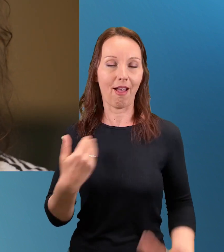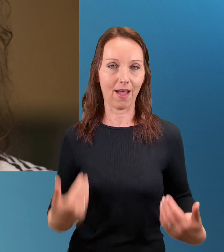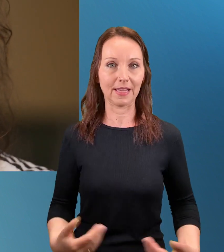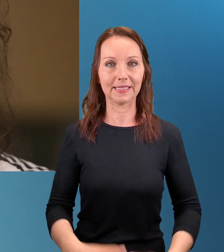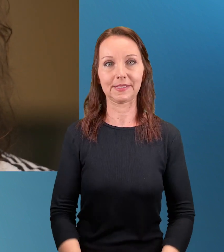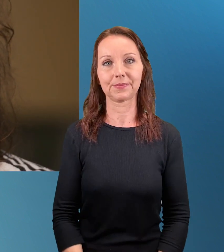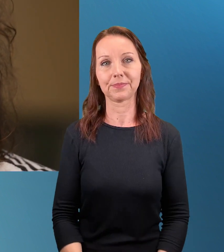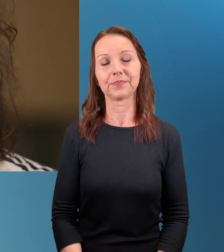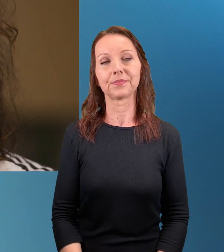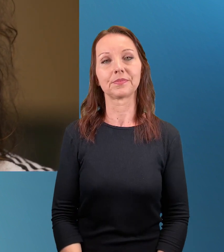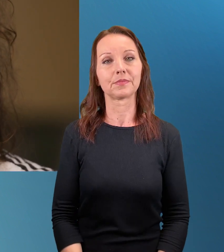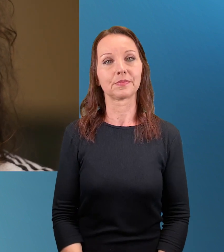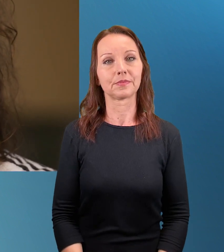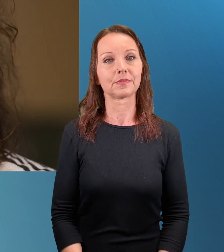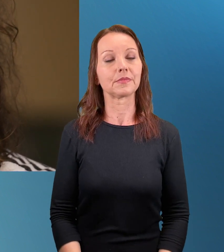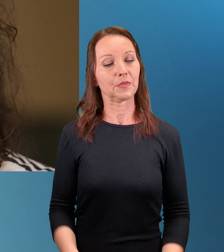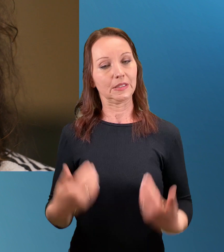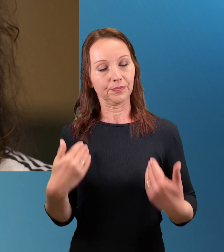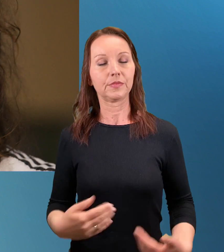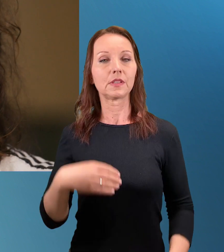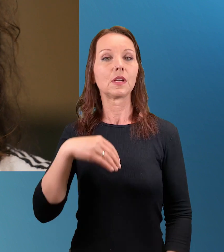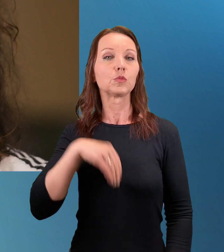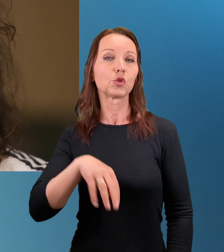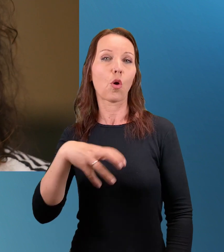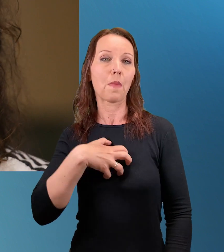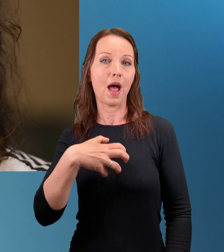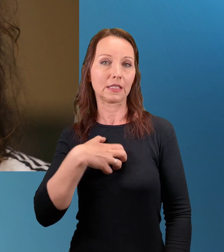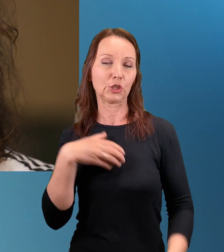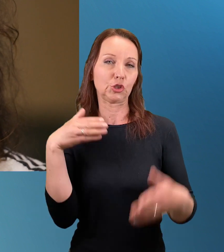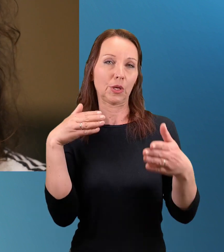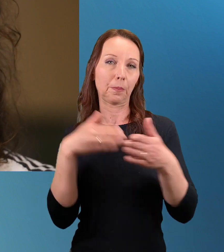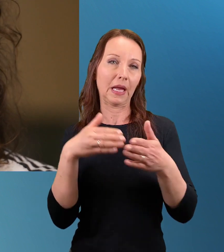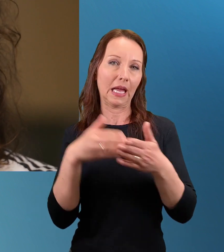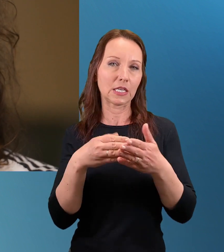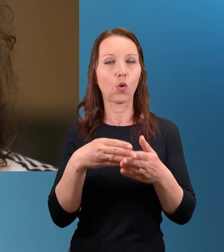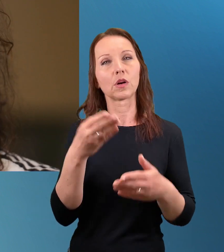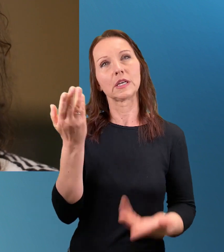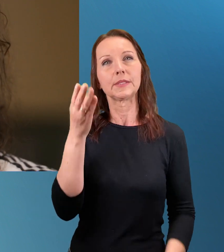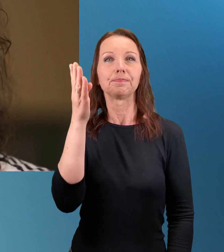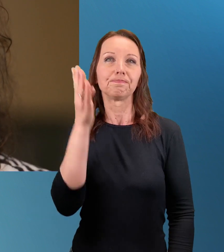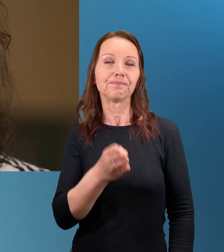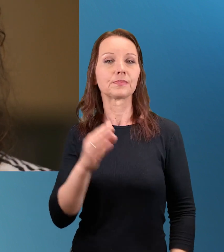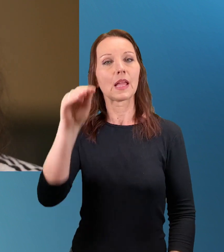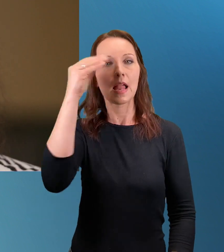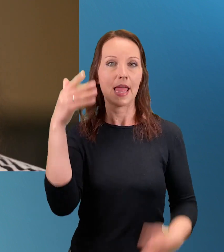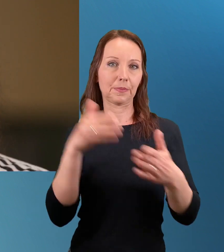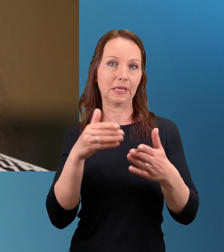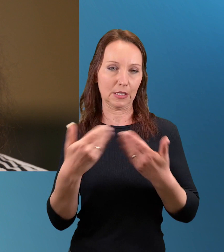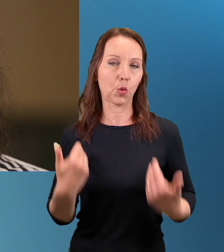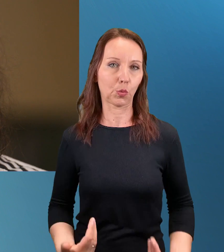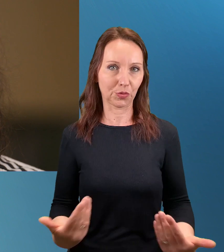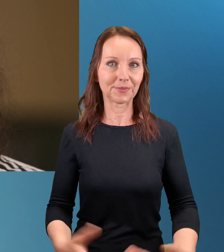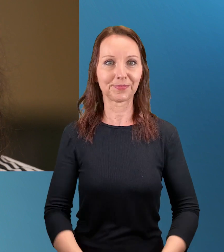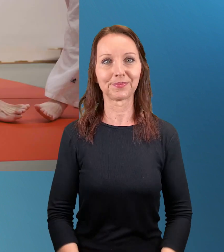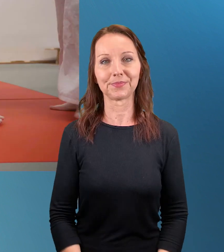die psychomatische Behinderung, also Querstrech Lernbehinderung.